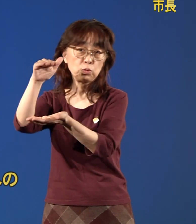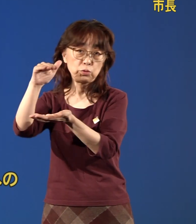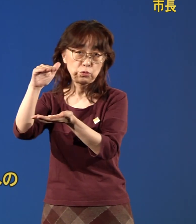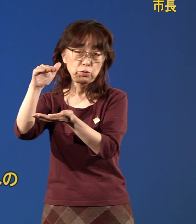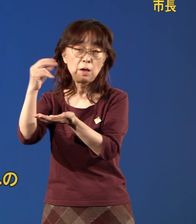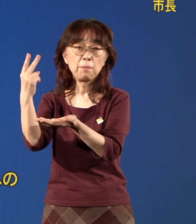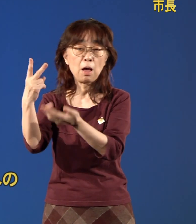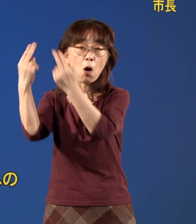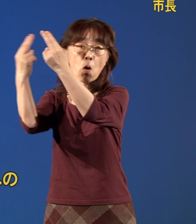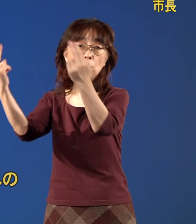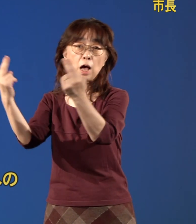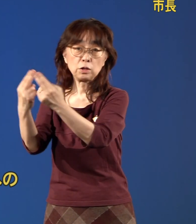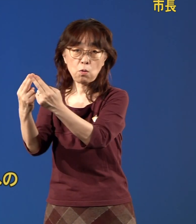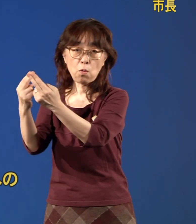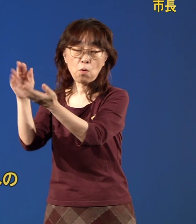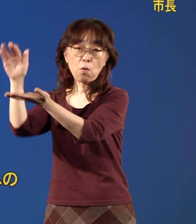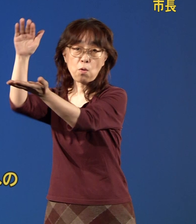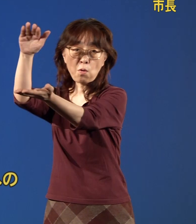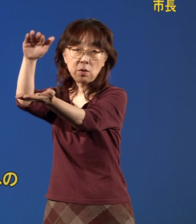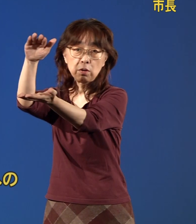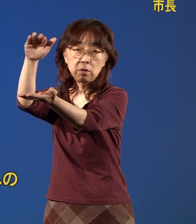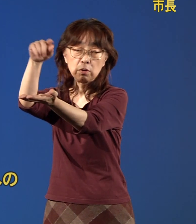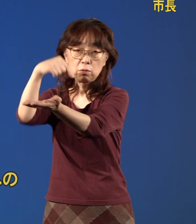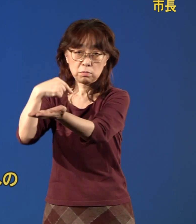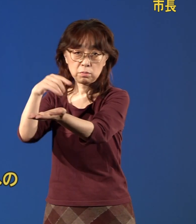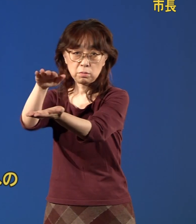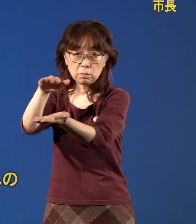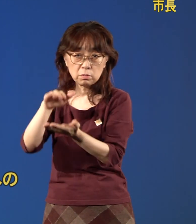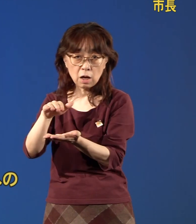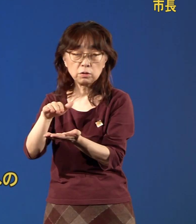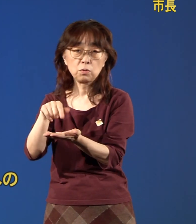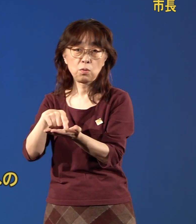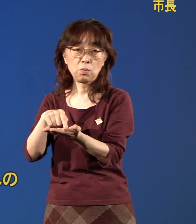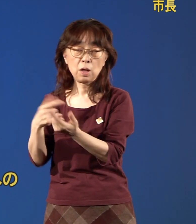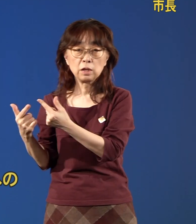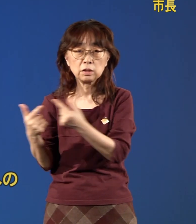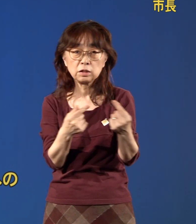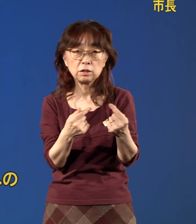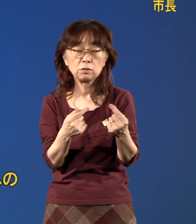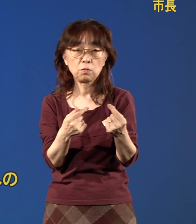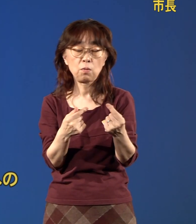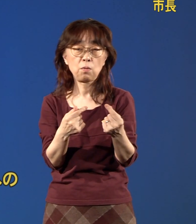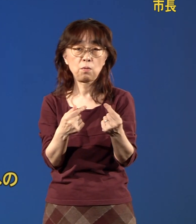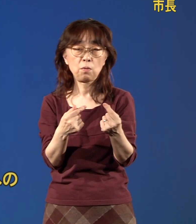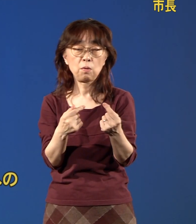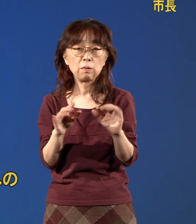送というようなことが的確に行われてこないと、